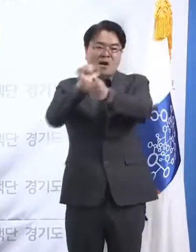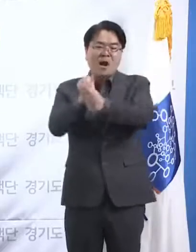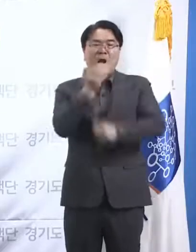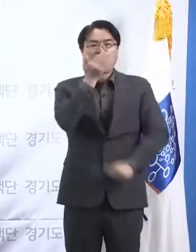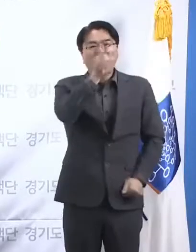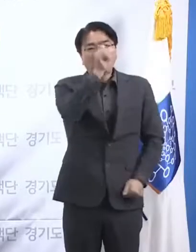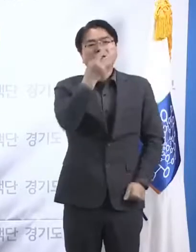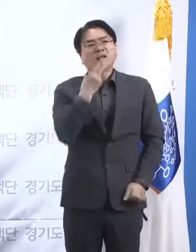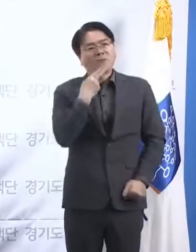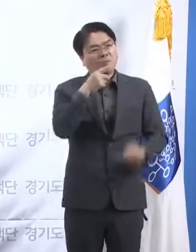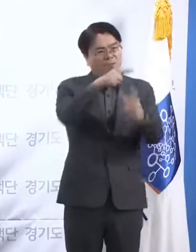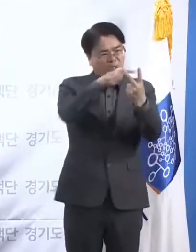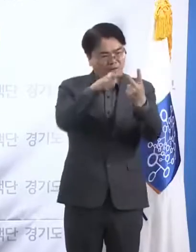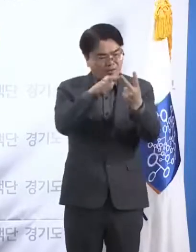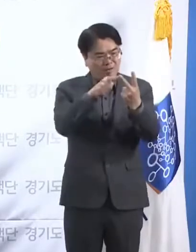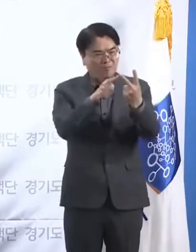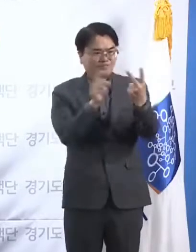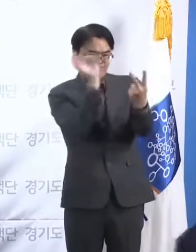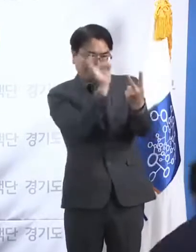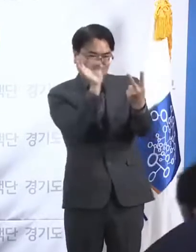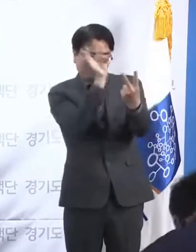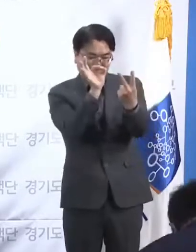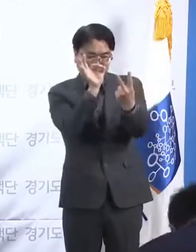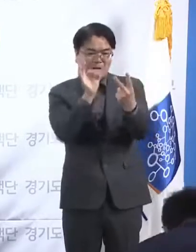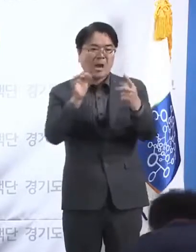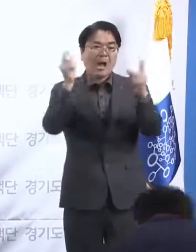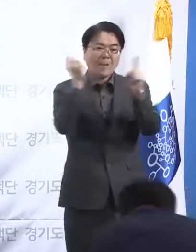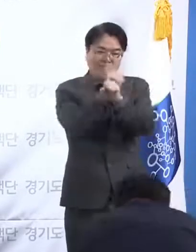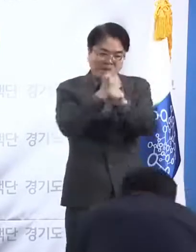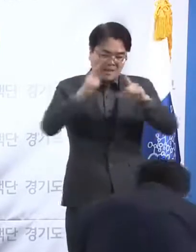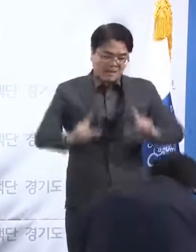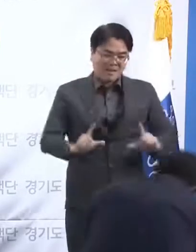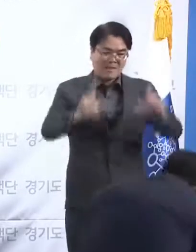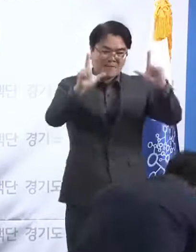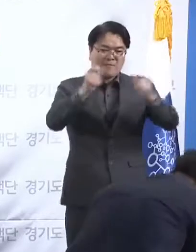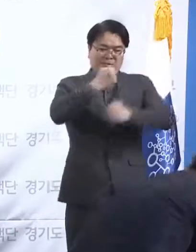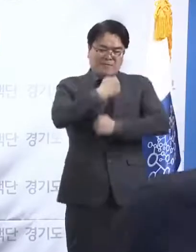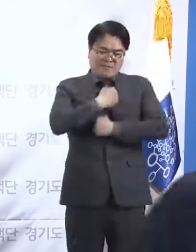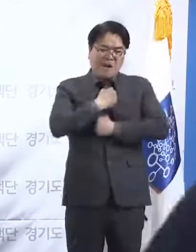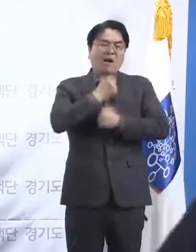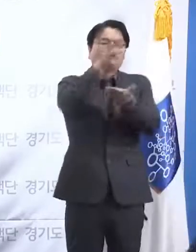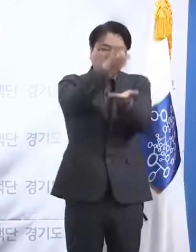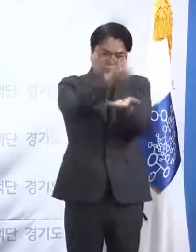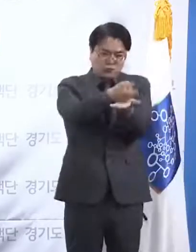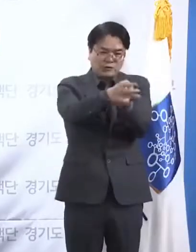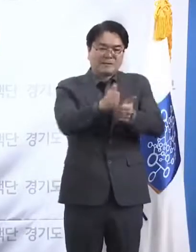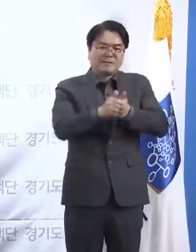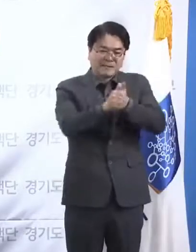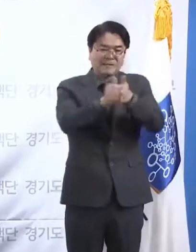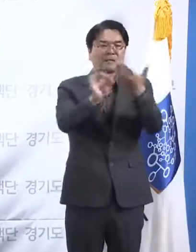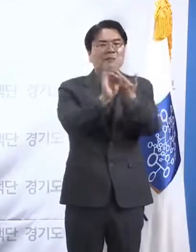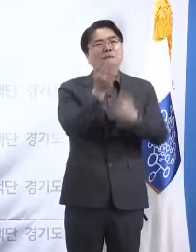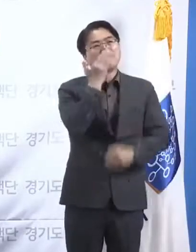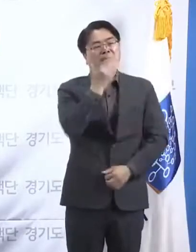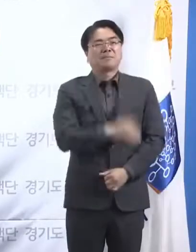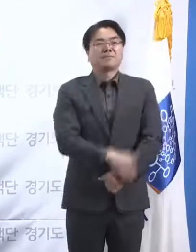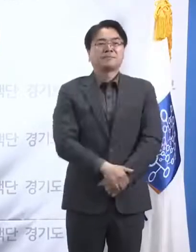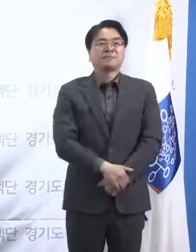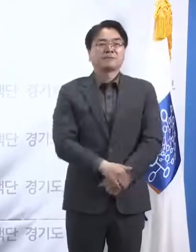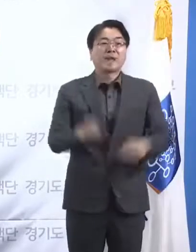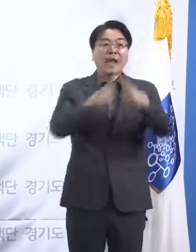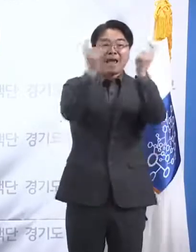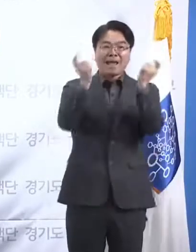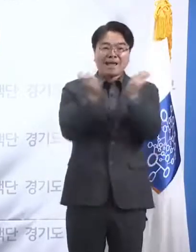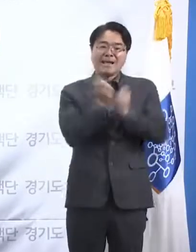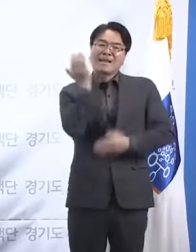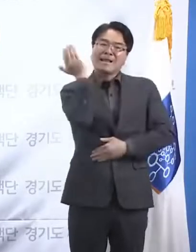여부는 일상적 방역 수칙의 준수 여부에 달려 있다고 해도 과언이 아닙니다. 개인